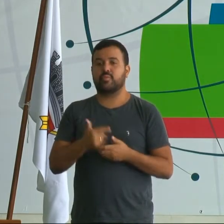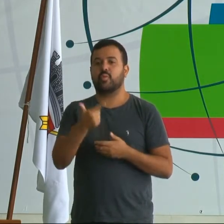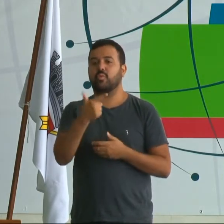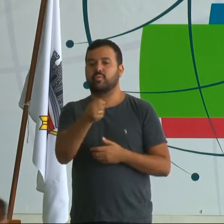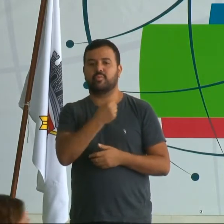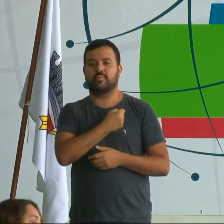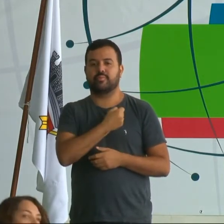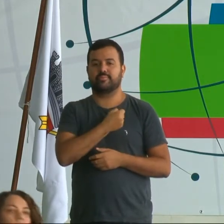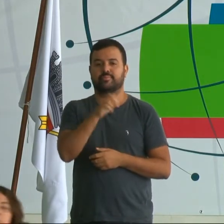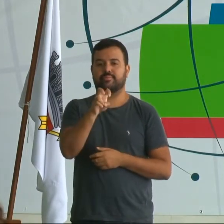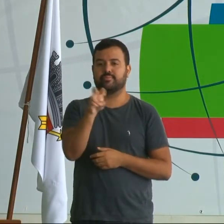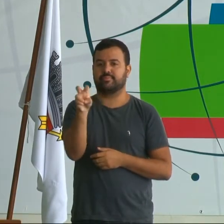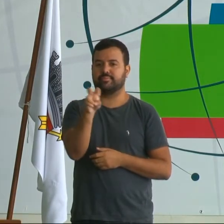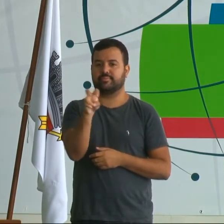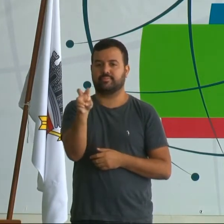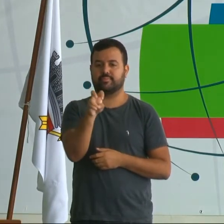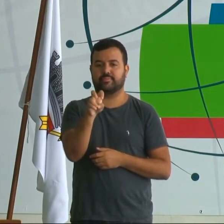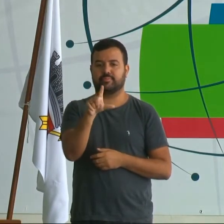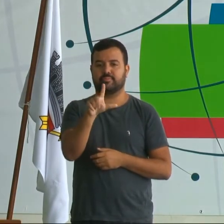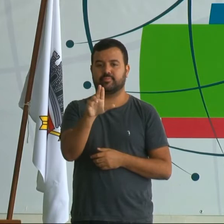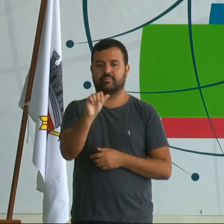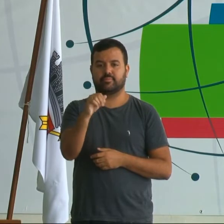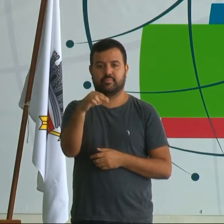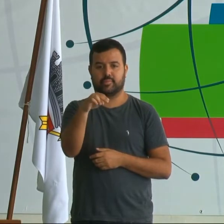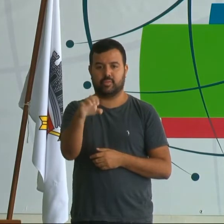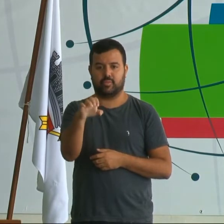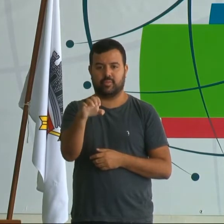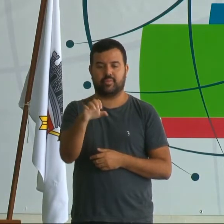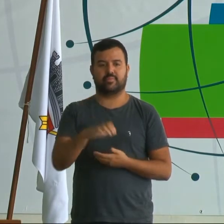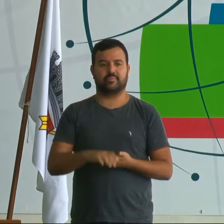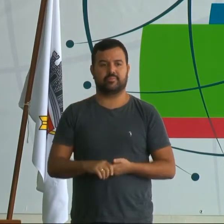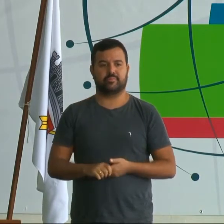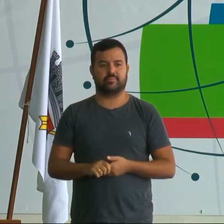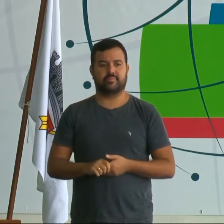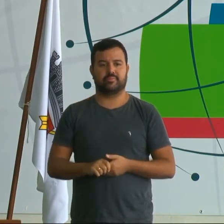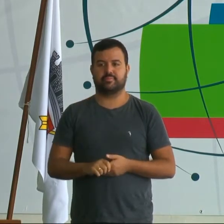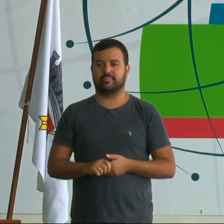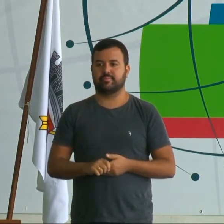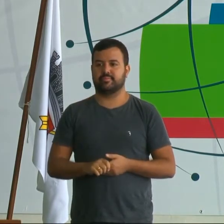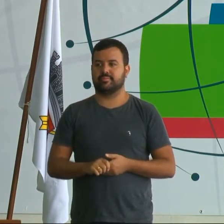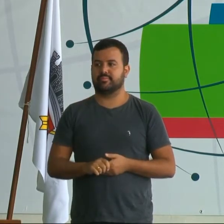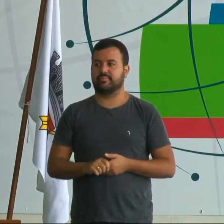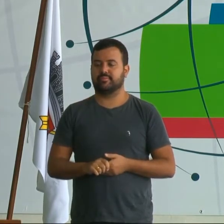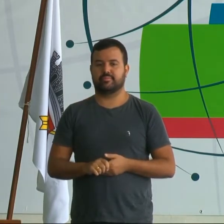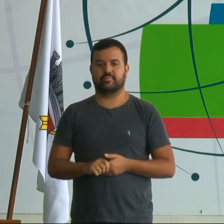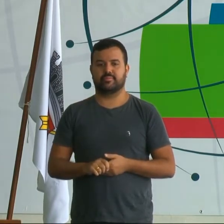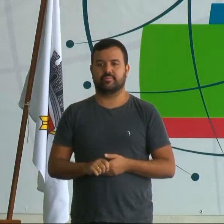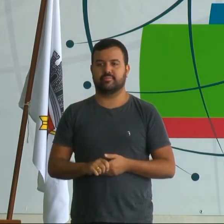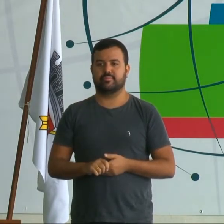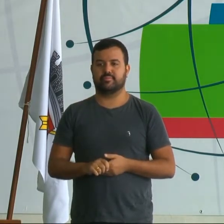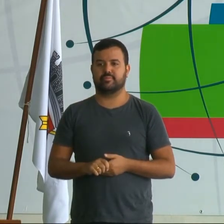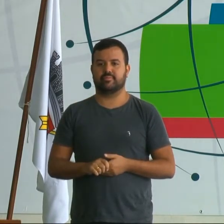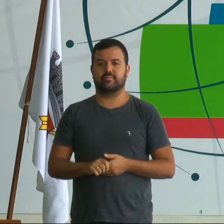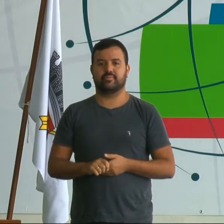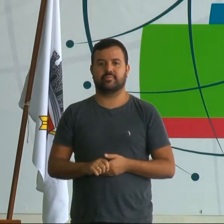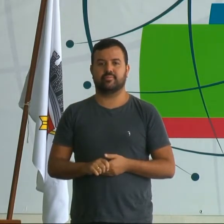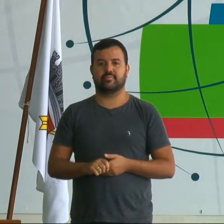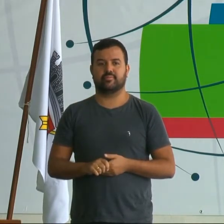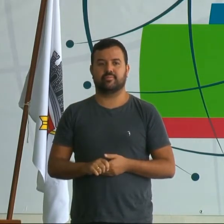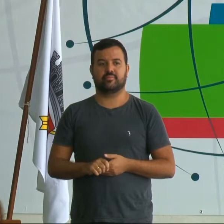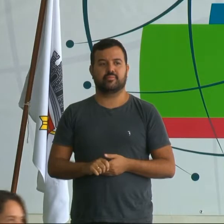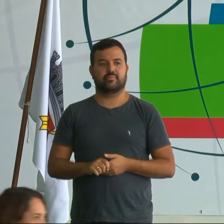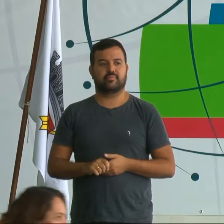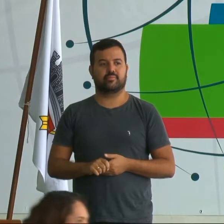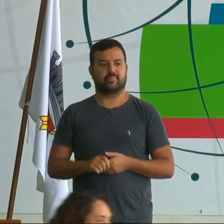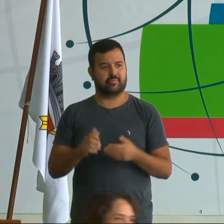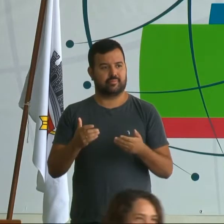Próximo número 55. Luane Luz de Oliveira. De Oliveira, último nome, eu não consigo conhecer.